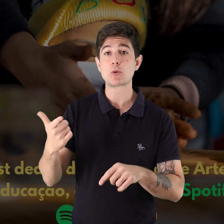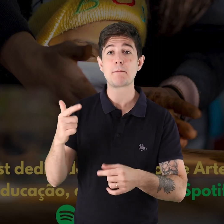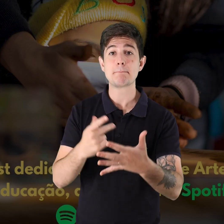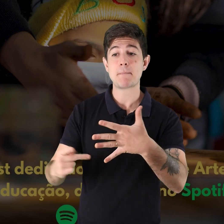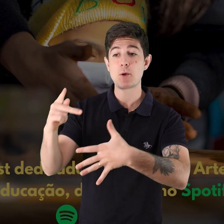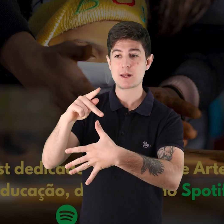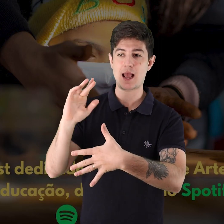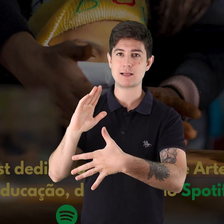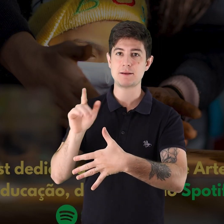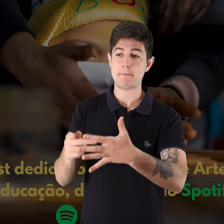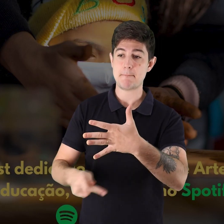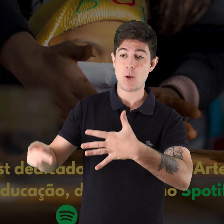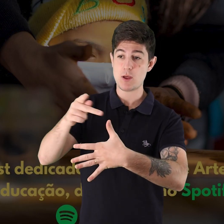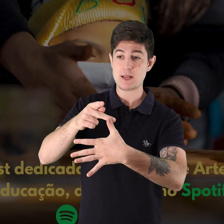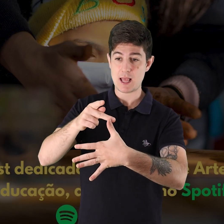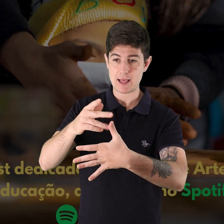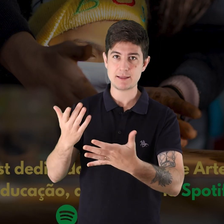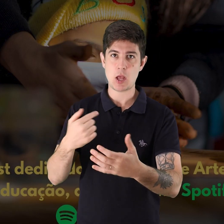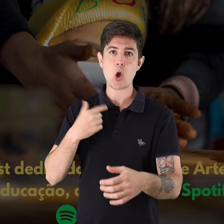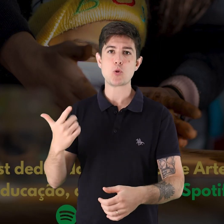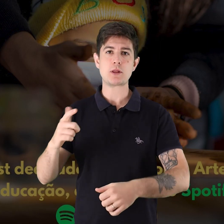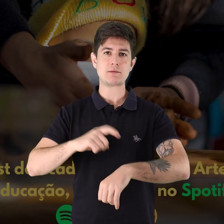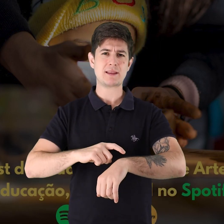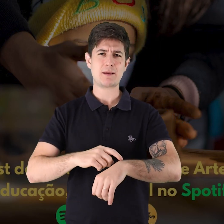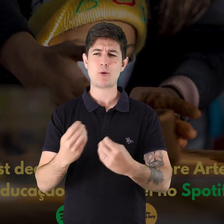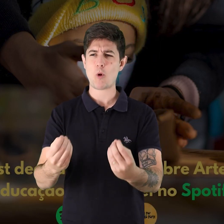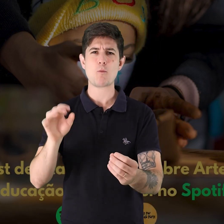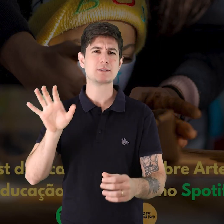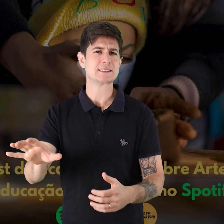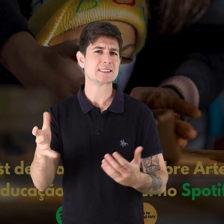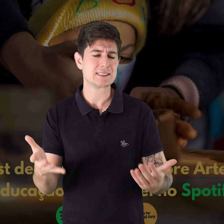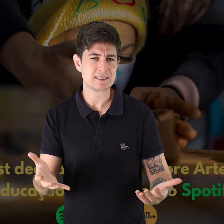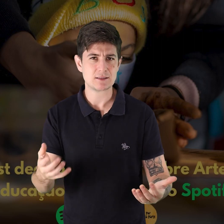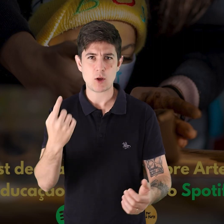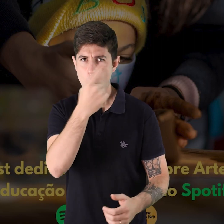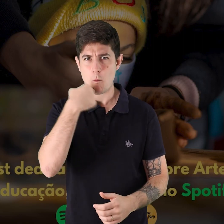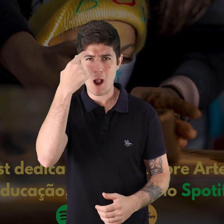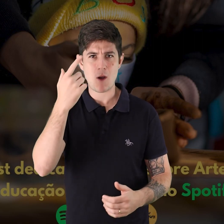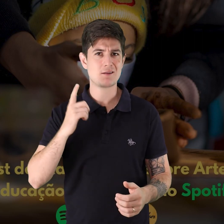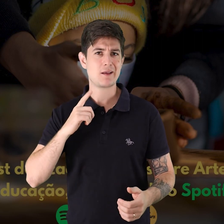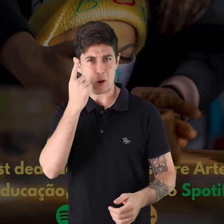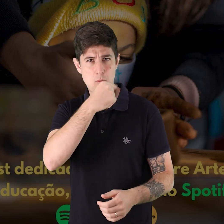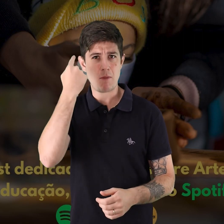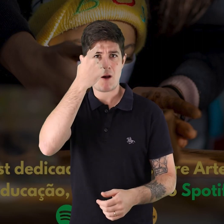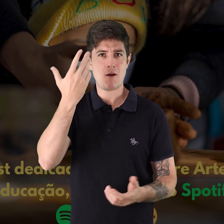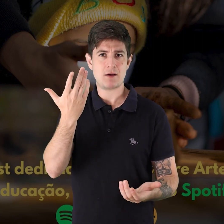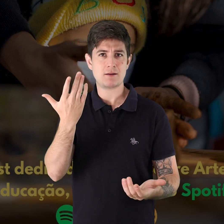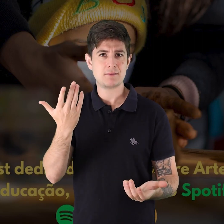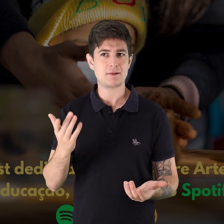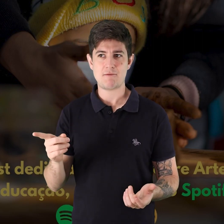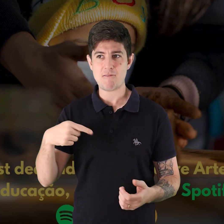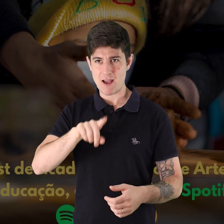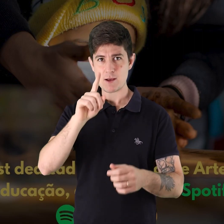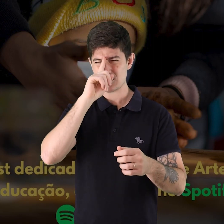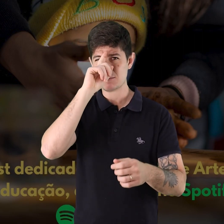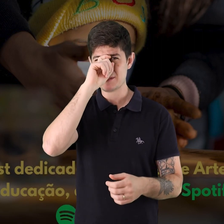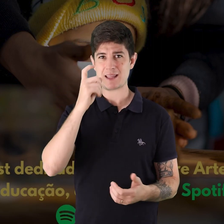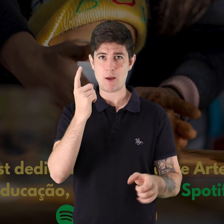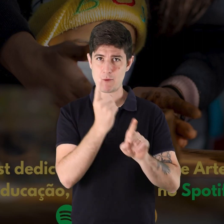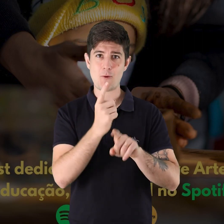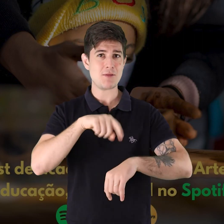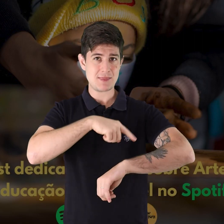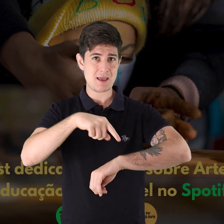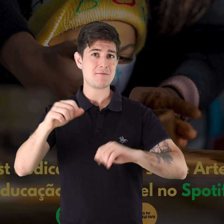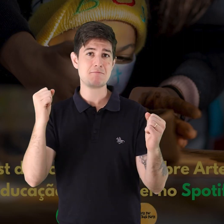eu não vou, é que não se prioriza. Eu não tenho tempo para isso. Eu não tenho tempo para uma hora você tem que achar, nem que for no